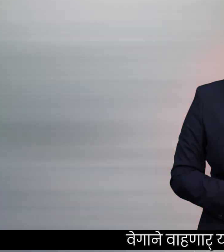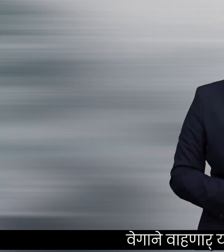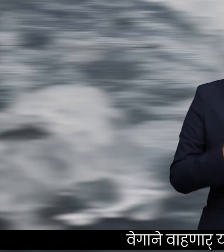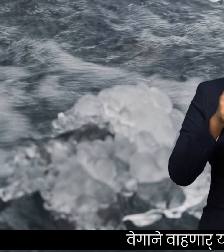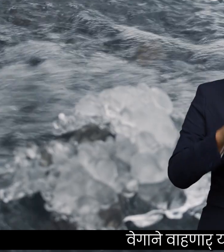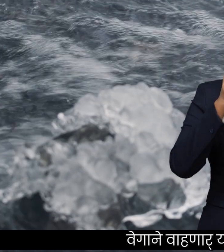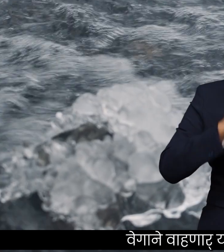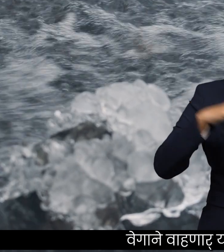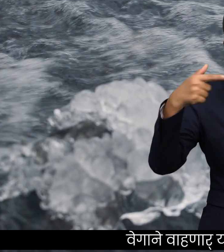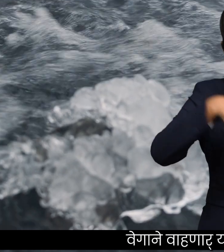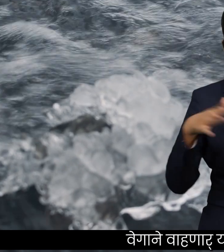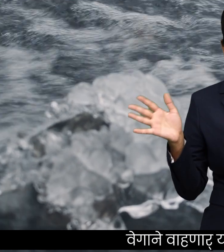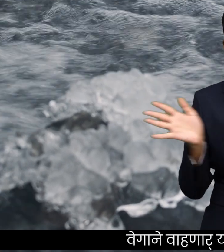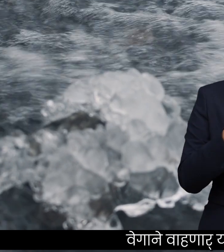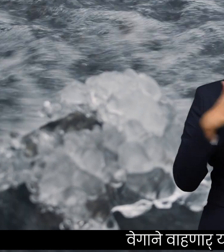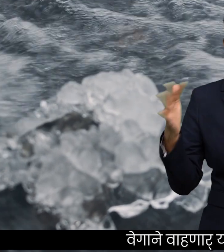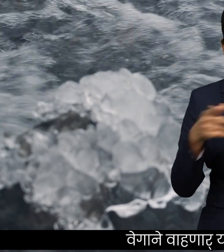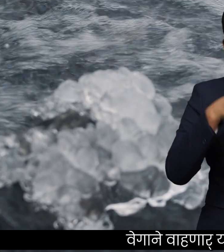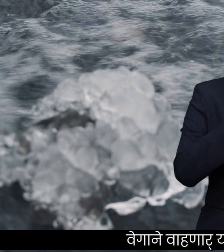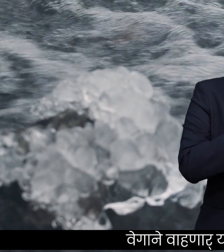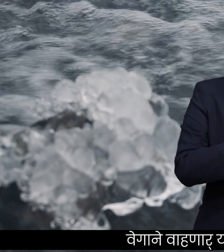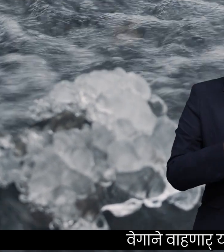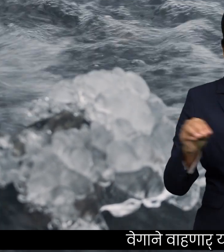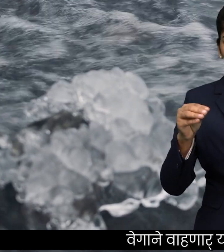वेगाने वाहणार या सागरी जलप्रवाहाला